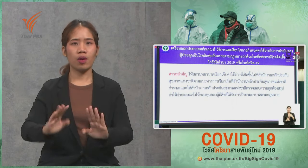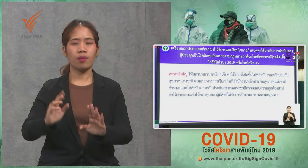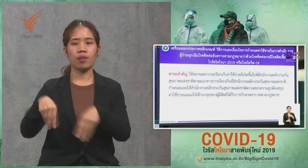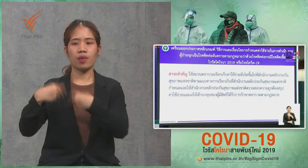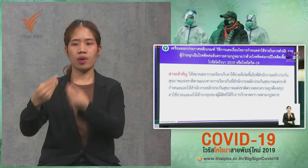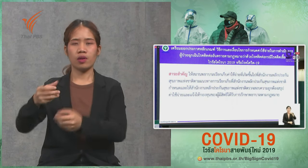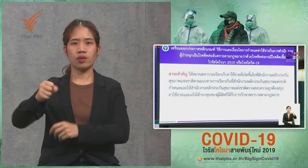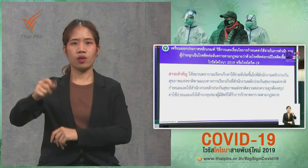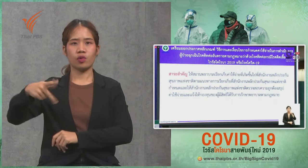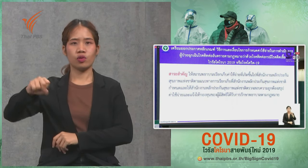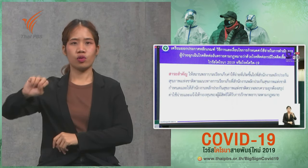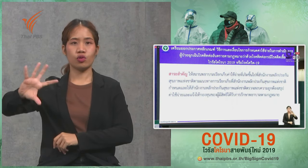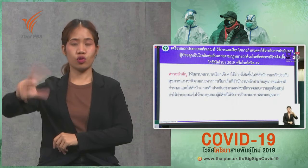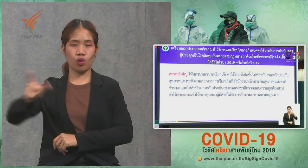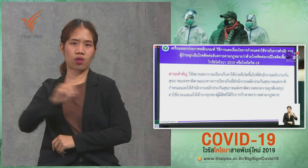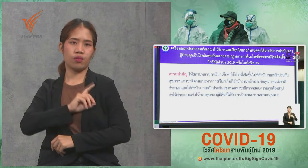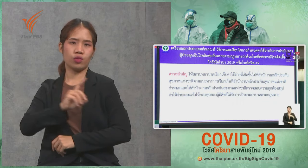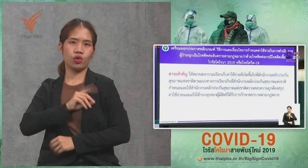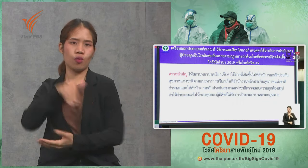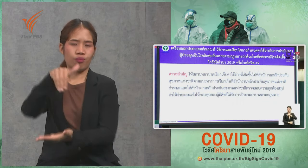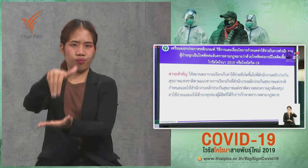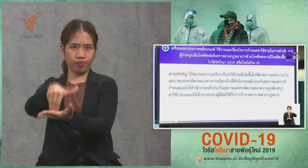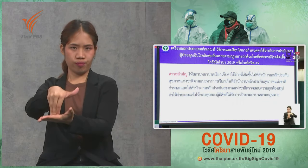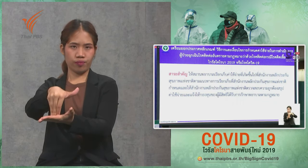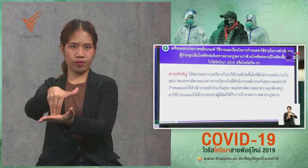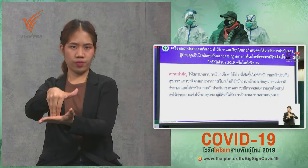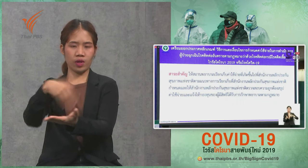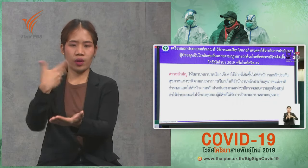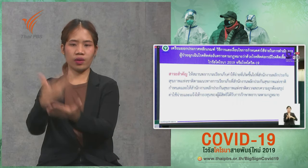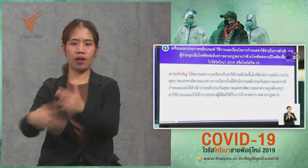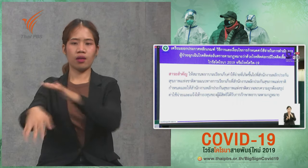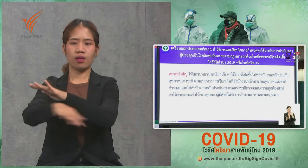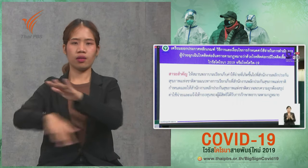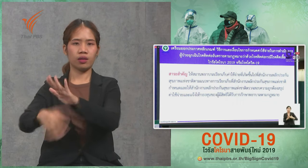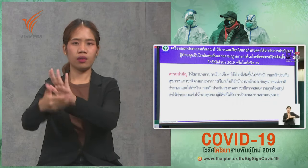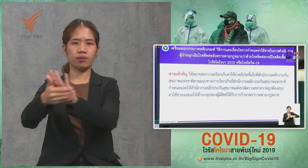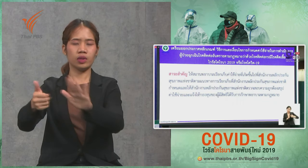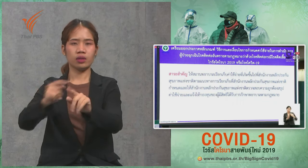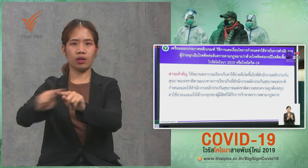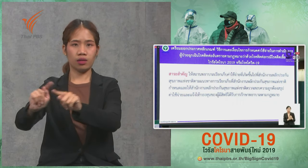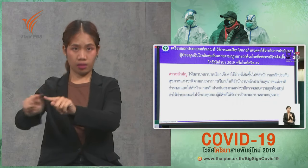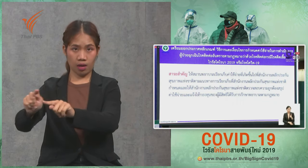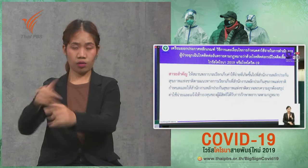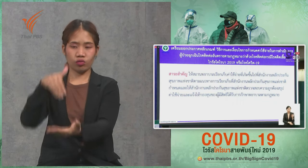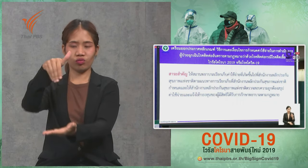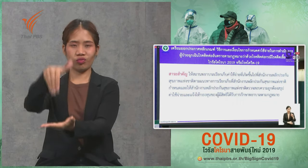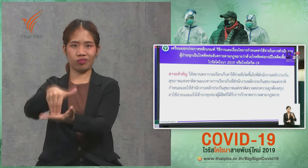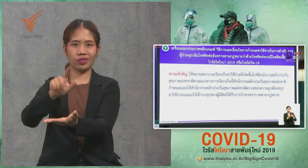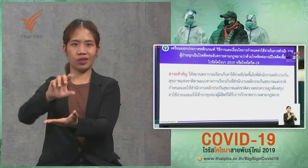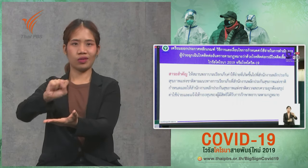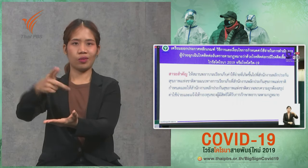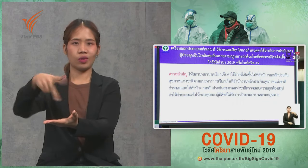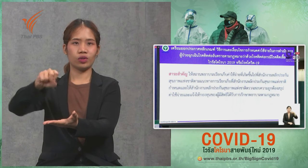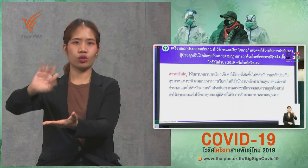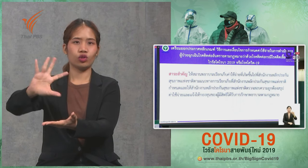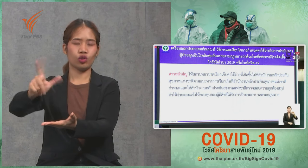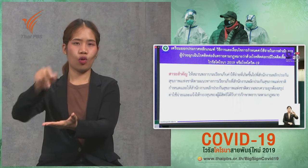ช.เป็นเคลียร์เฮาส์หลักฐานการเบิกจ่ายทั้งหมดก็ตั้งเบิกที่สปสช.นะครับครับ